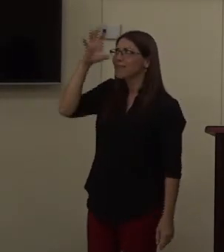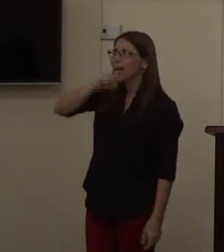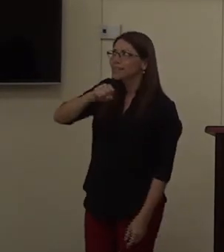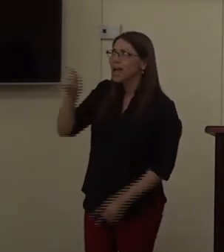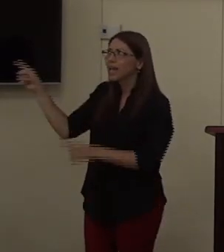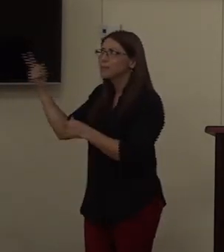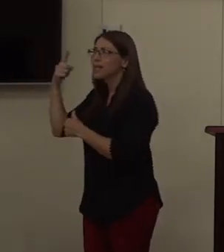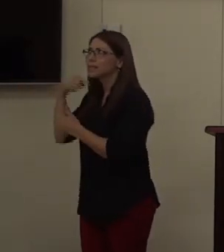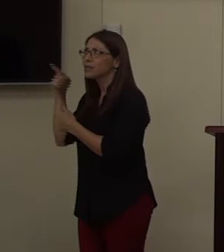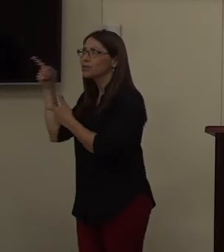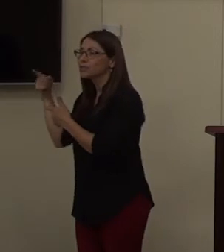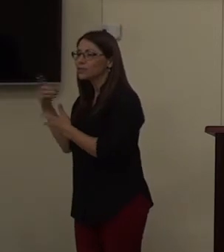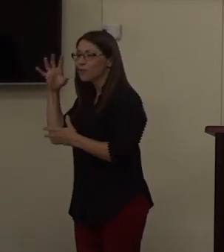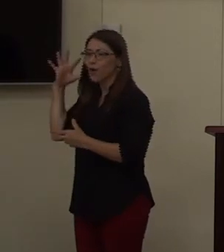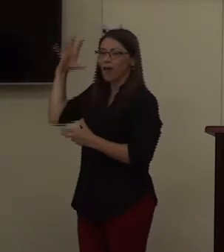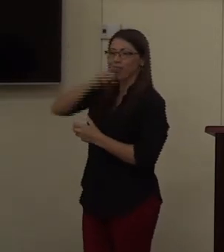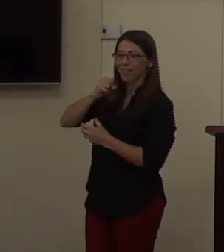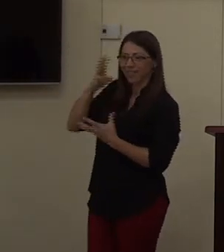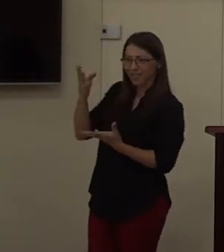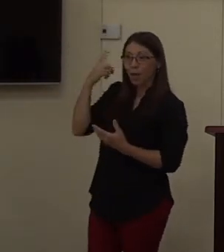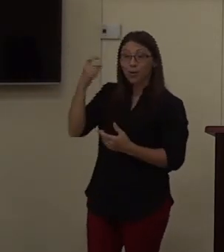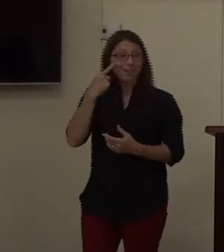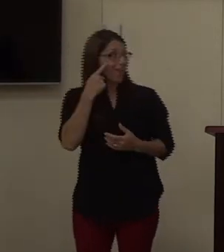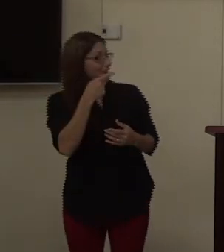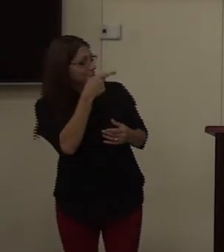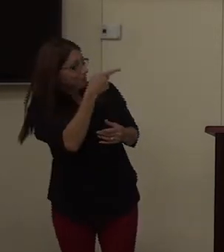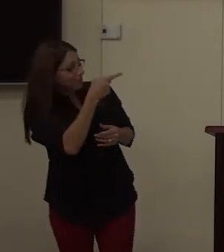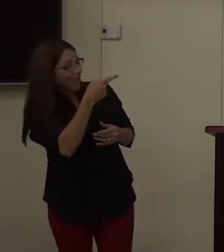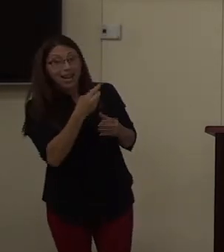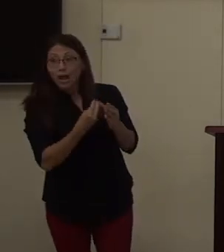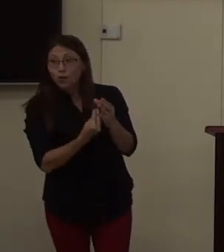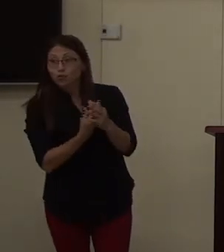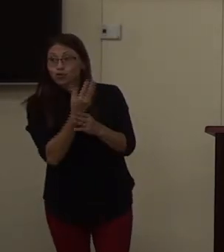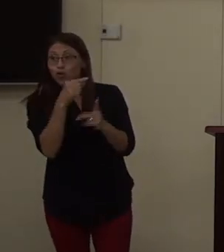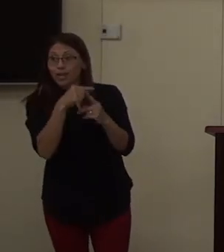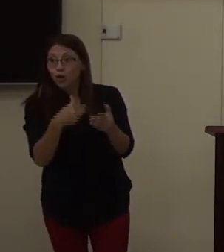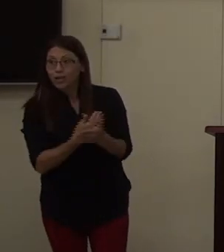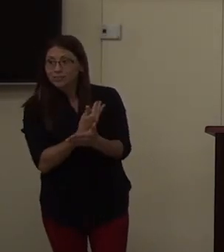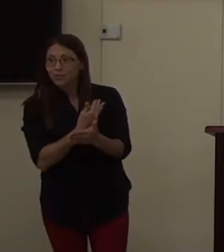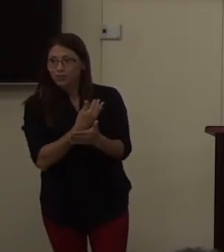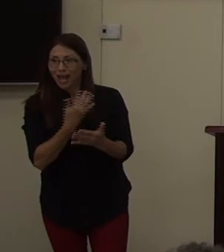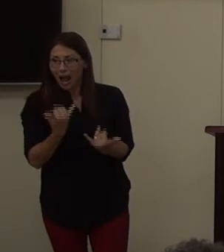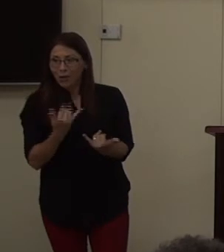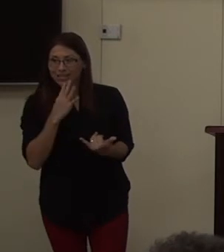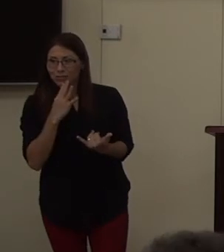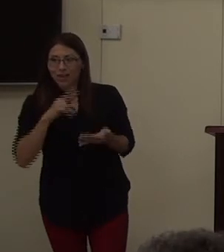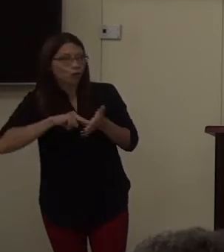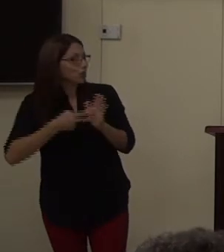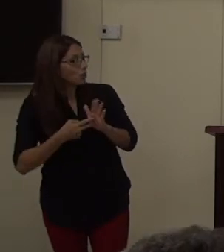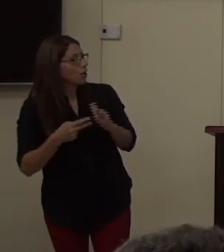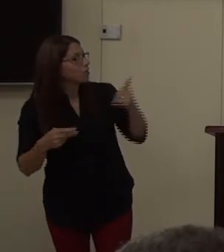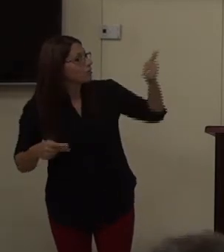diciendo que es esto, porque vean la construcción de estos neologismos que nos lleva precisamente a lo que estamos hablando de lo conceptual. Palabra para